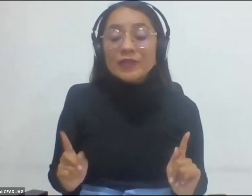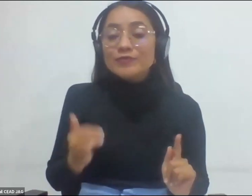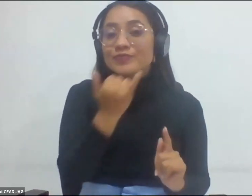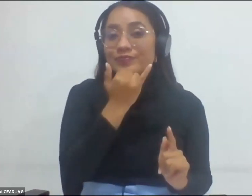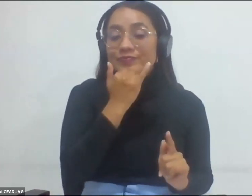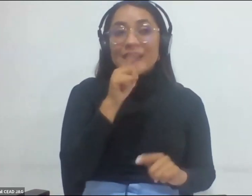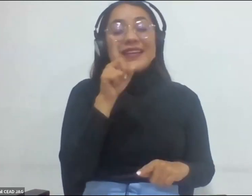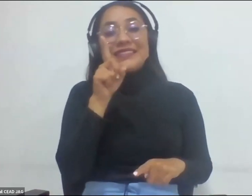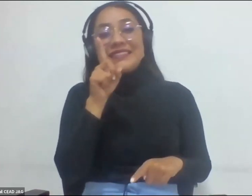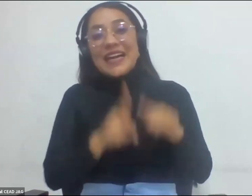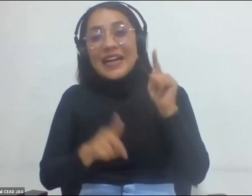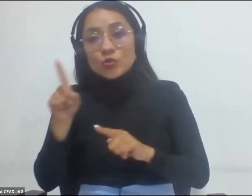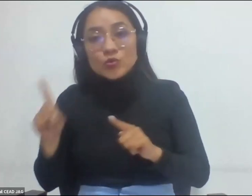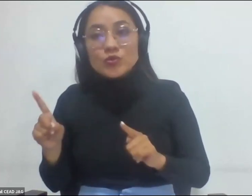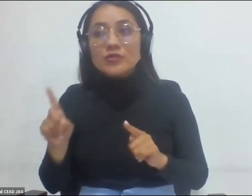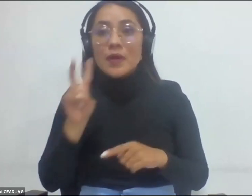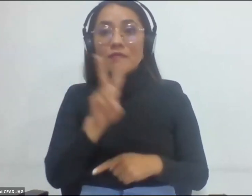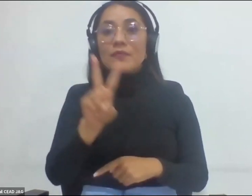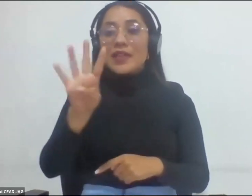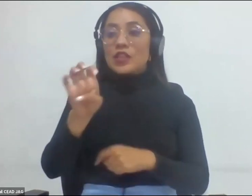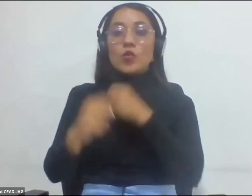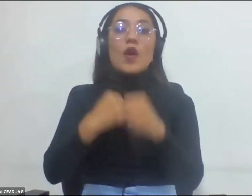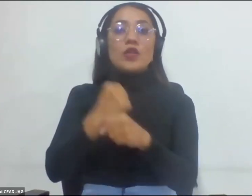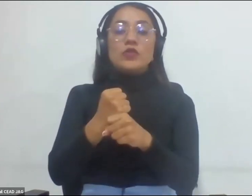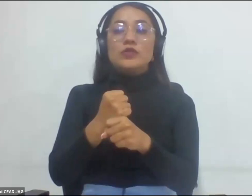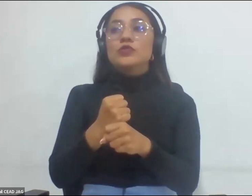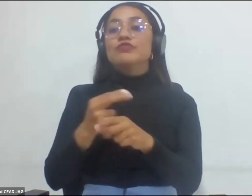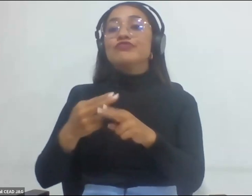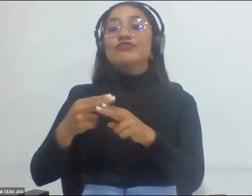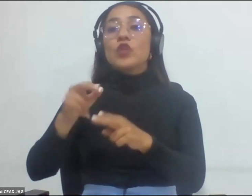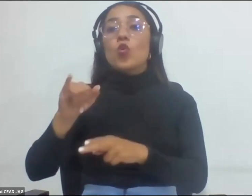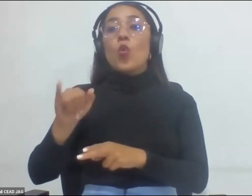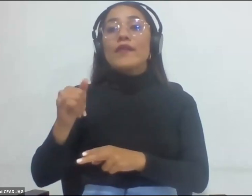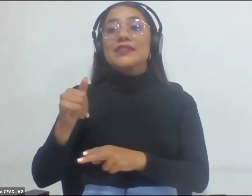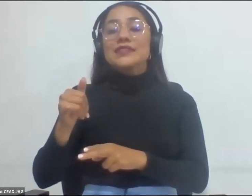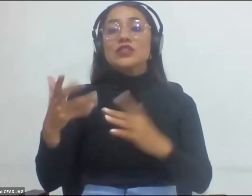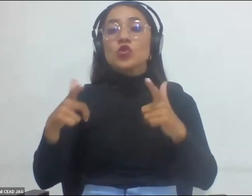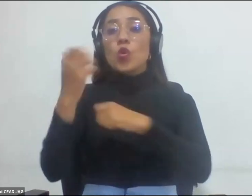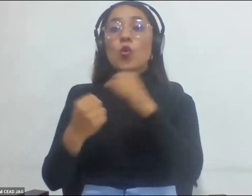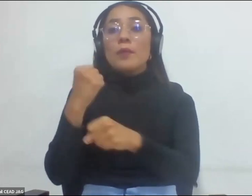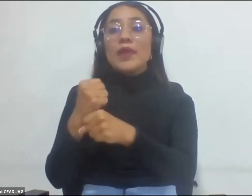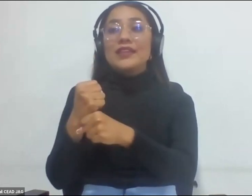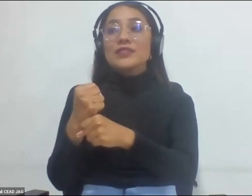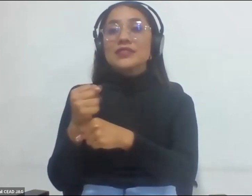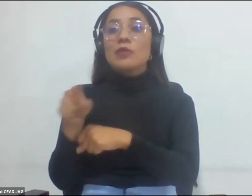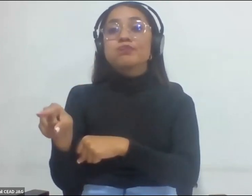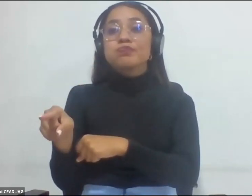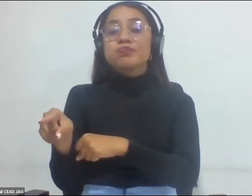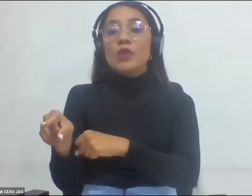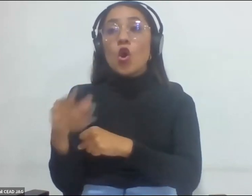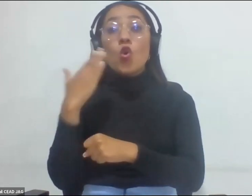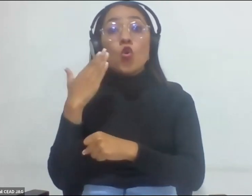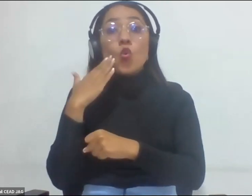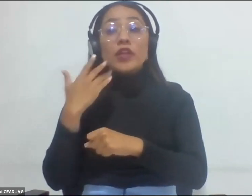ellos cumplió los 29 años el próximo jueves cuando ya llegue la información directamente